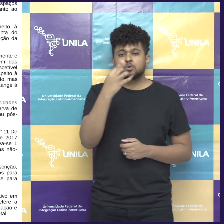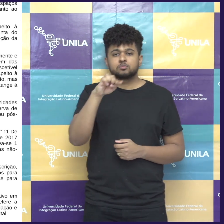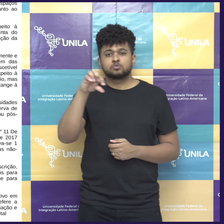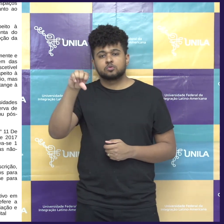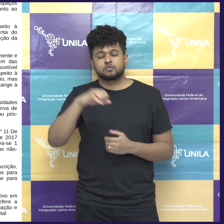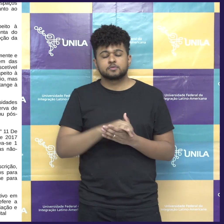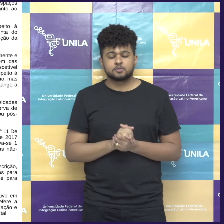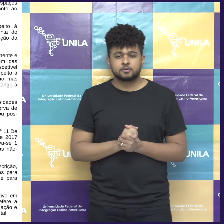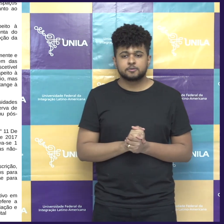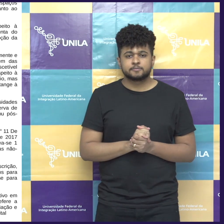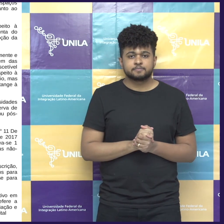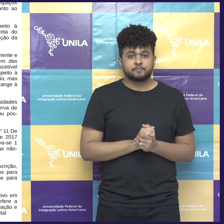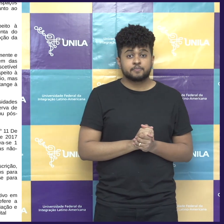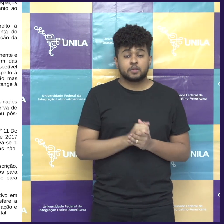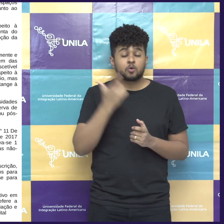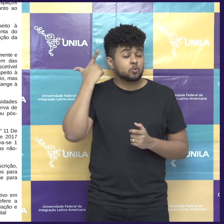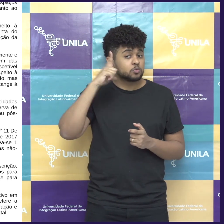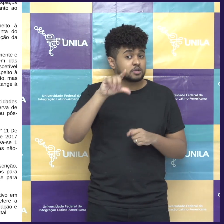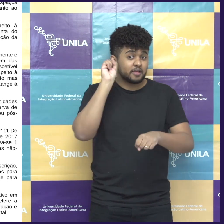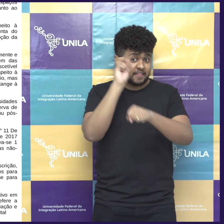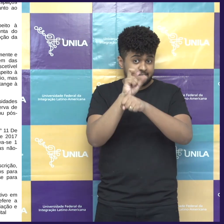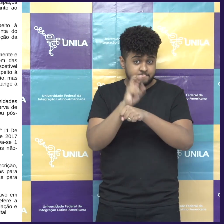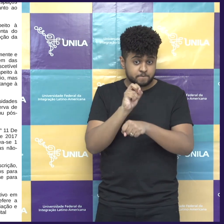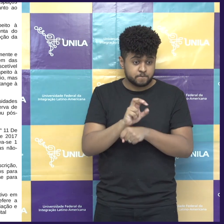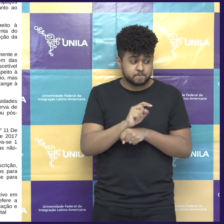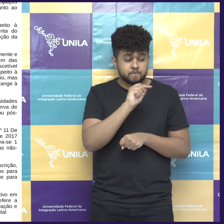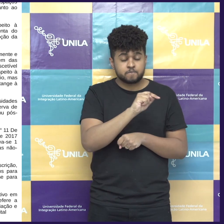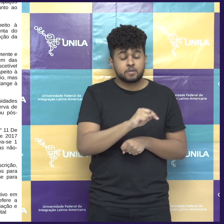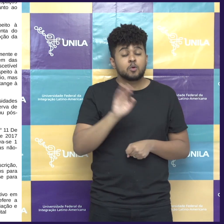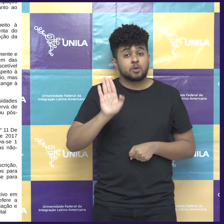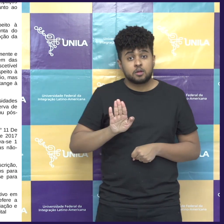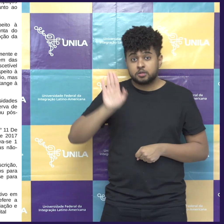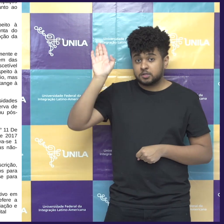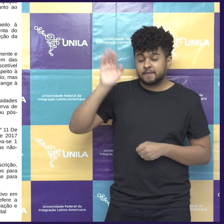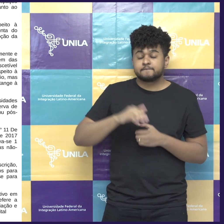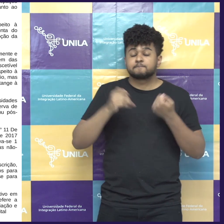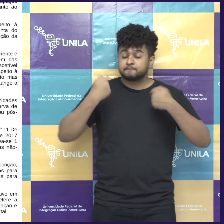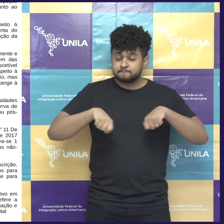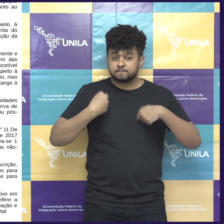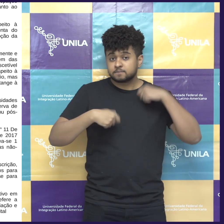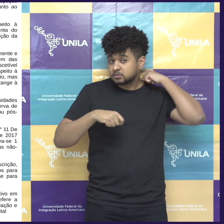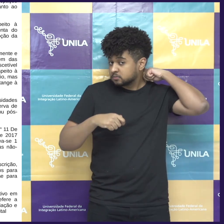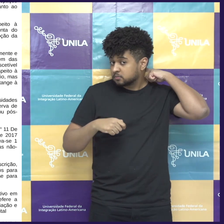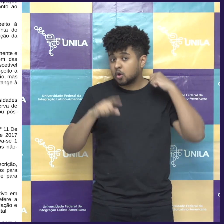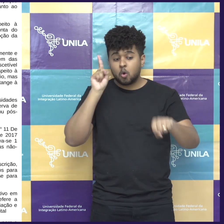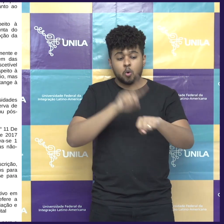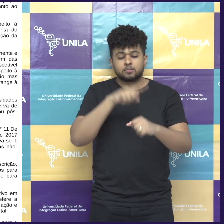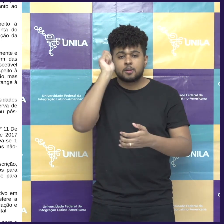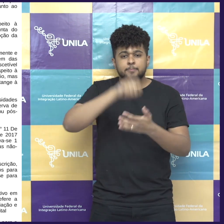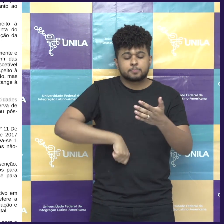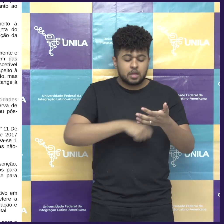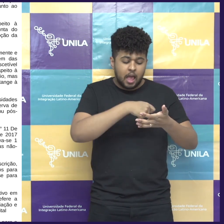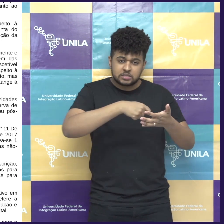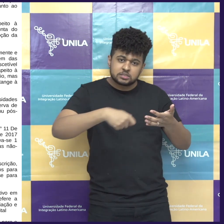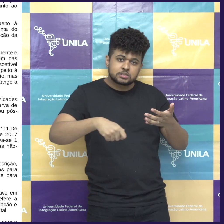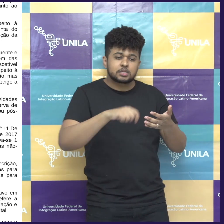3.4.9. Para concorrer às vagas reservadas, o candidato deverá, no ato de inscrição, assinar a